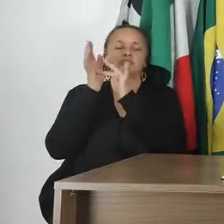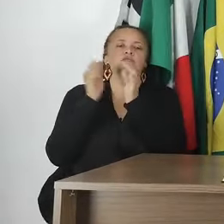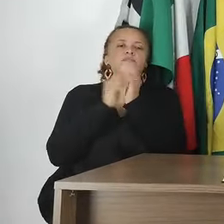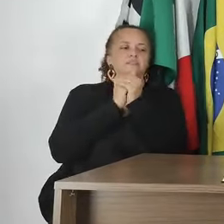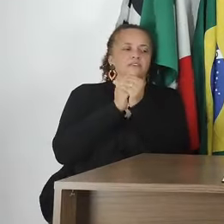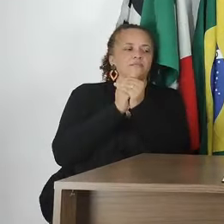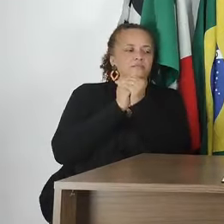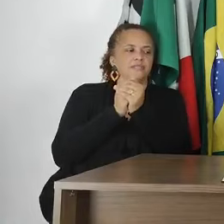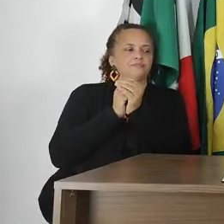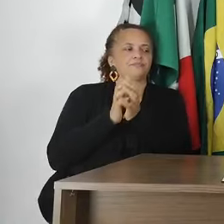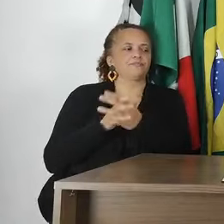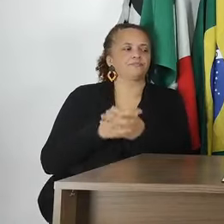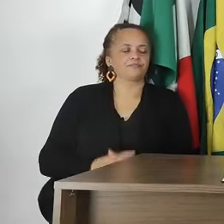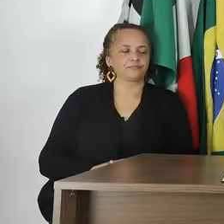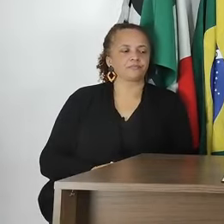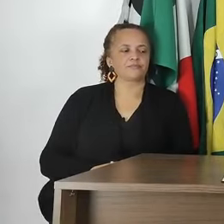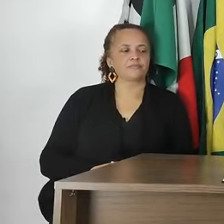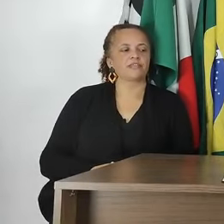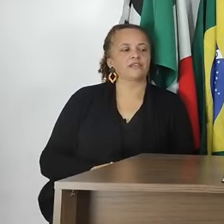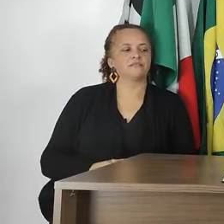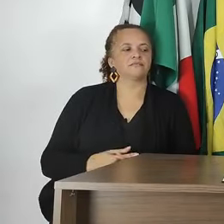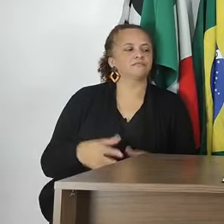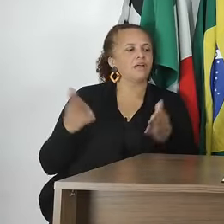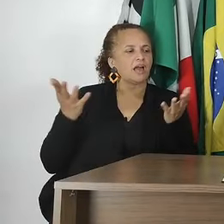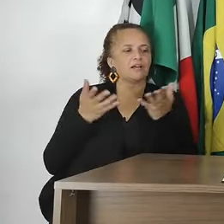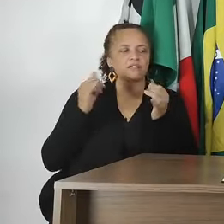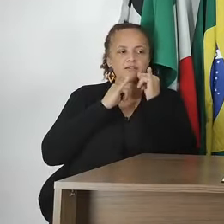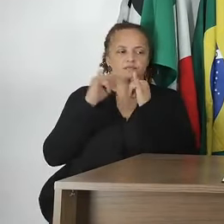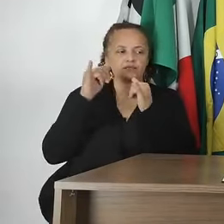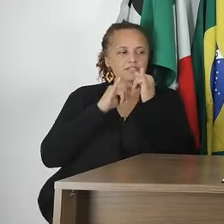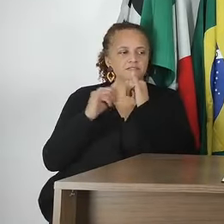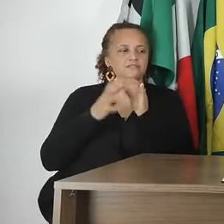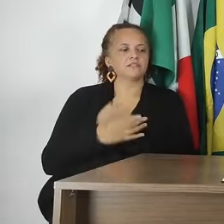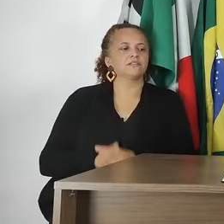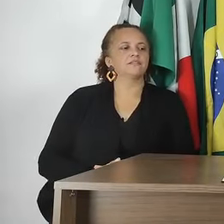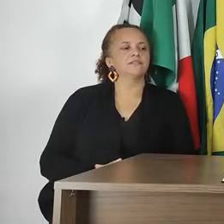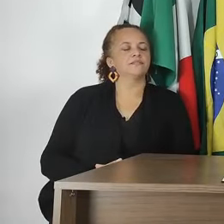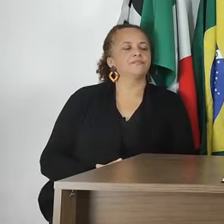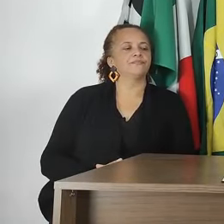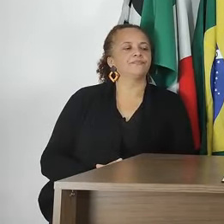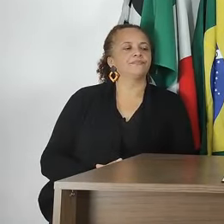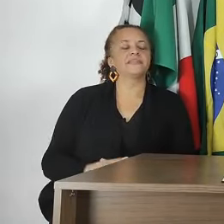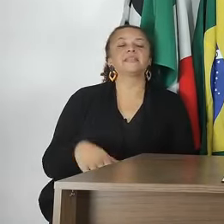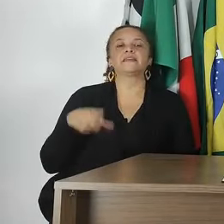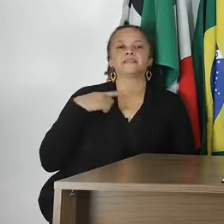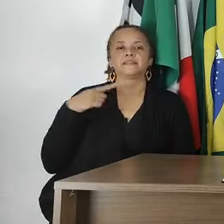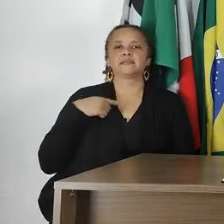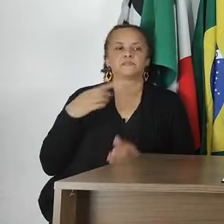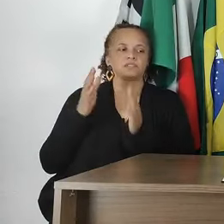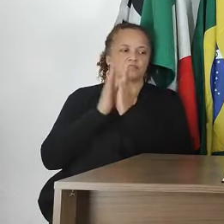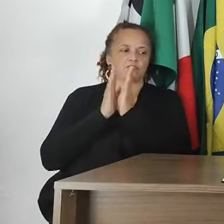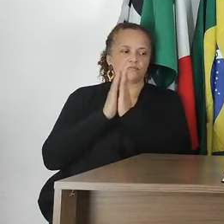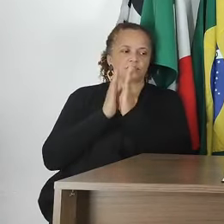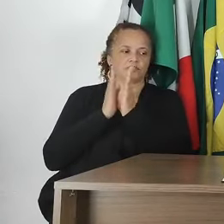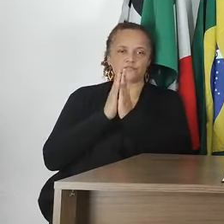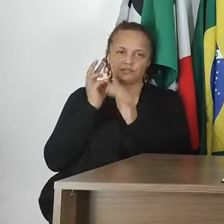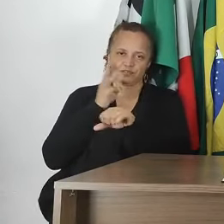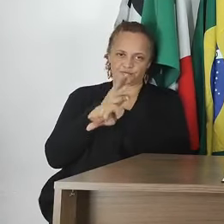Amém, amados? Vou passar alguns avisos aqui, avisos da nossa igreja. As intercessões via